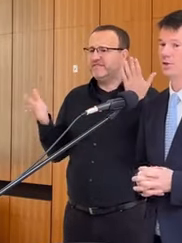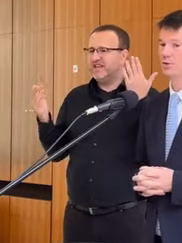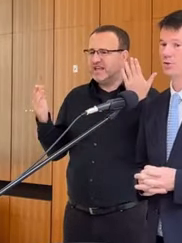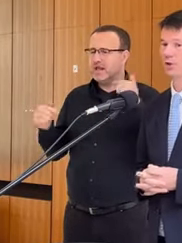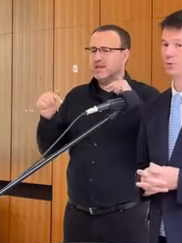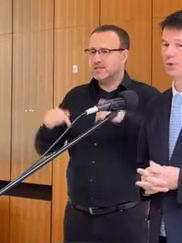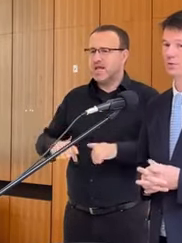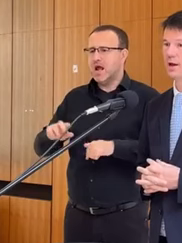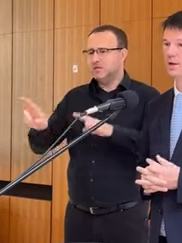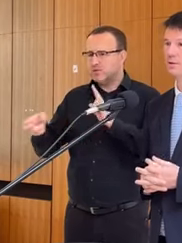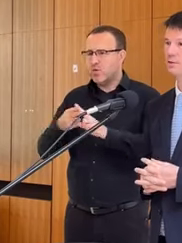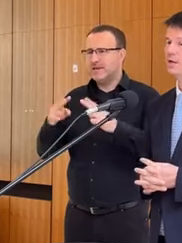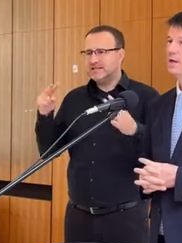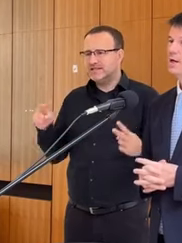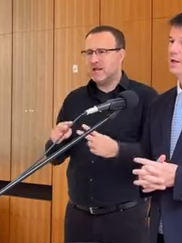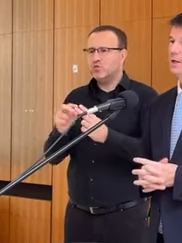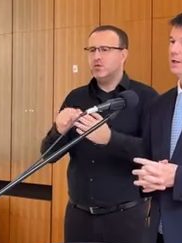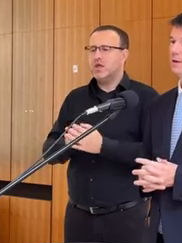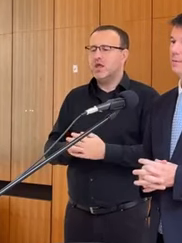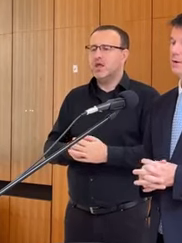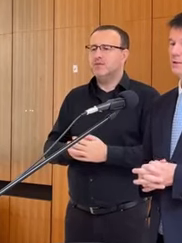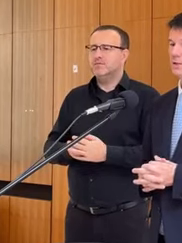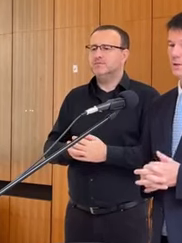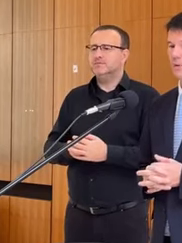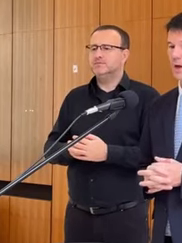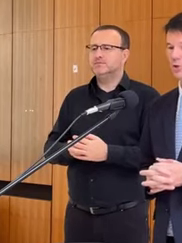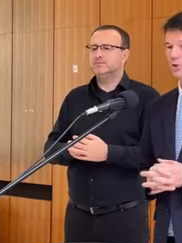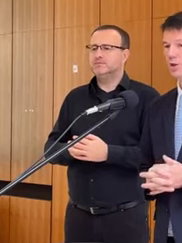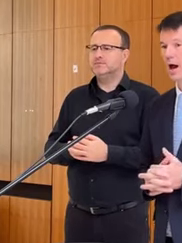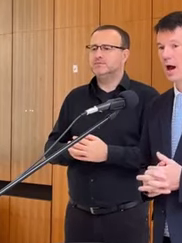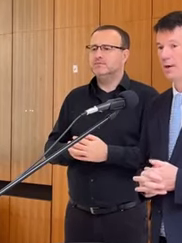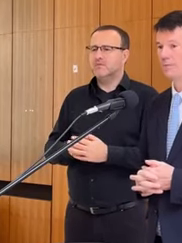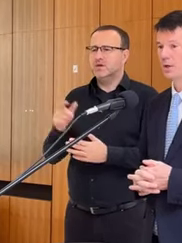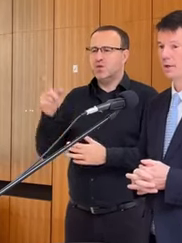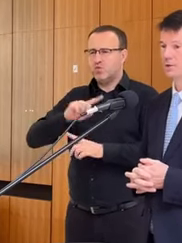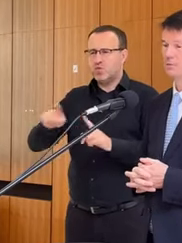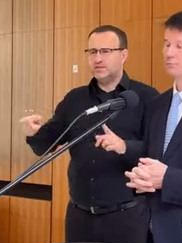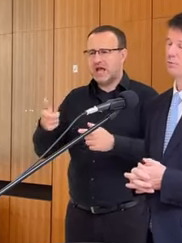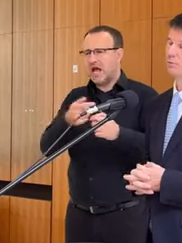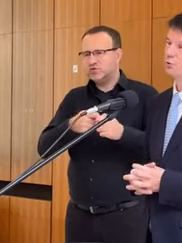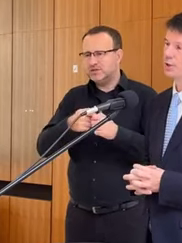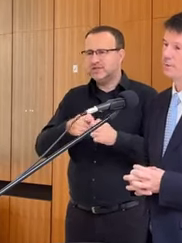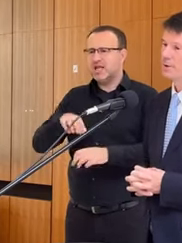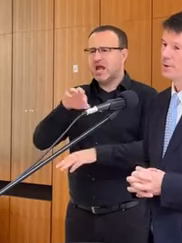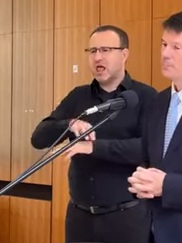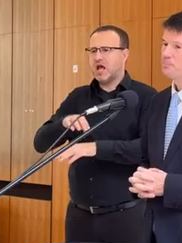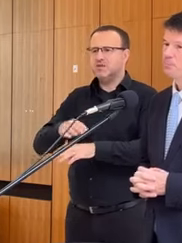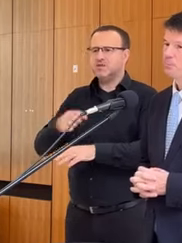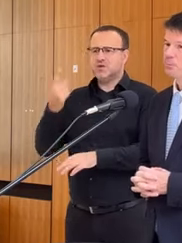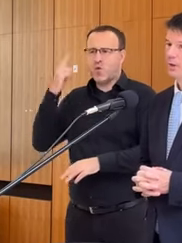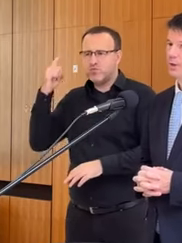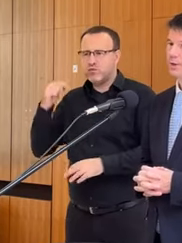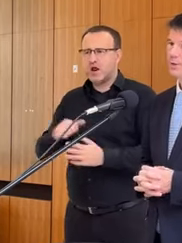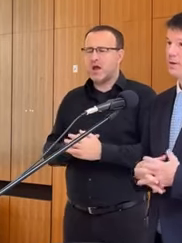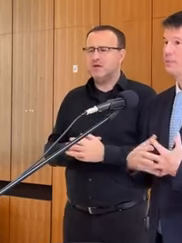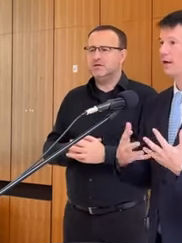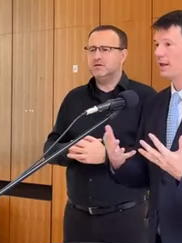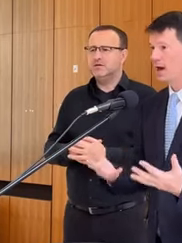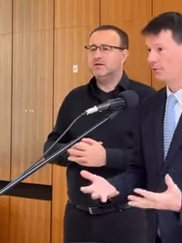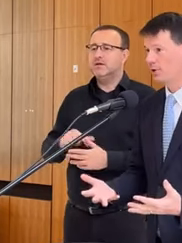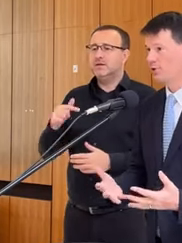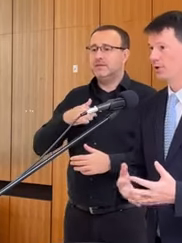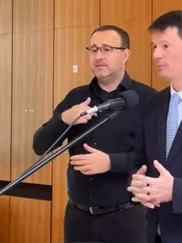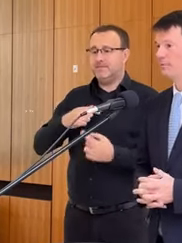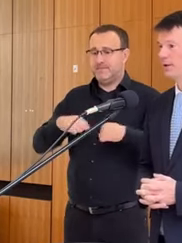dneska sme mali ďalšie stretnutie s ANS, s ASN a Lekárskym odborovým združením, kde sme im